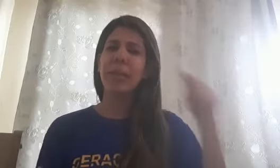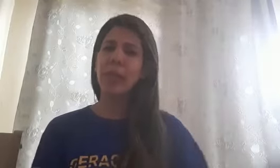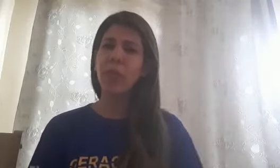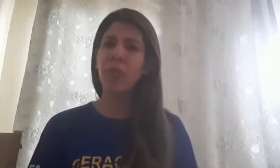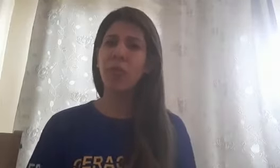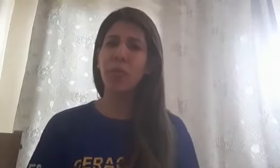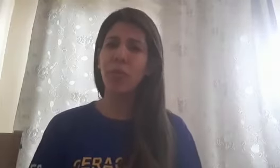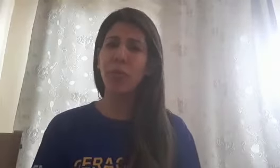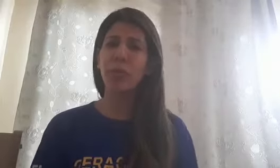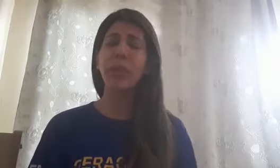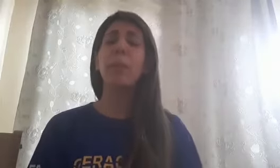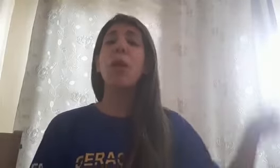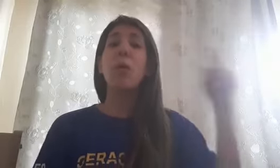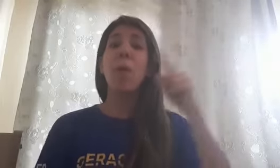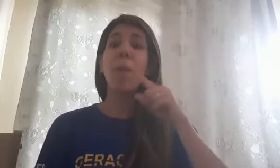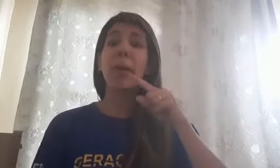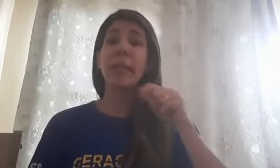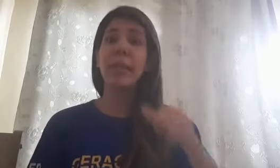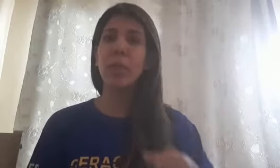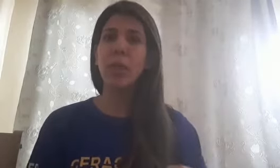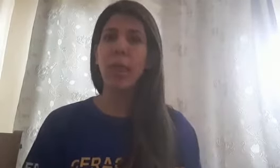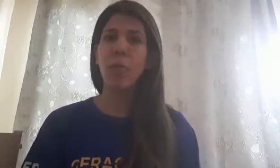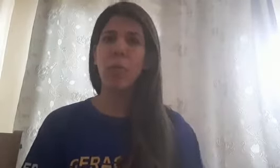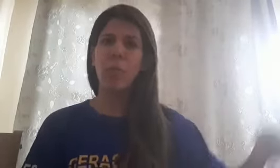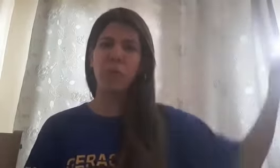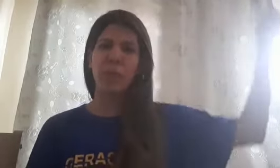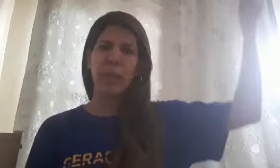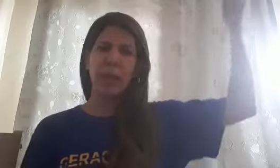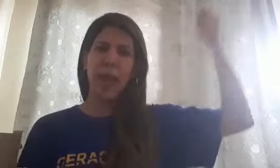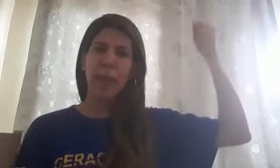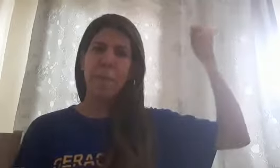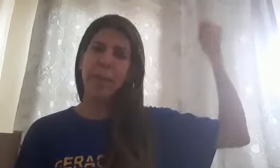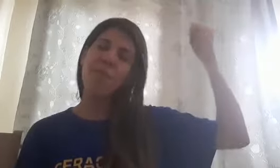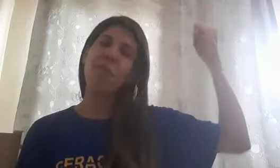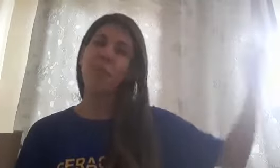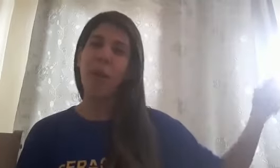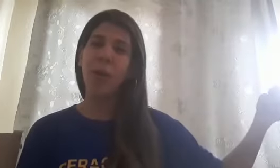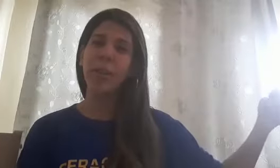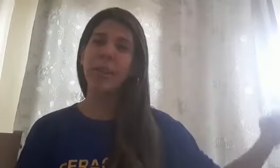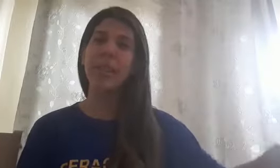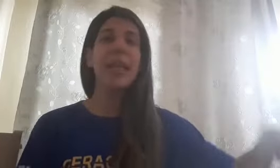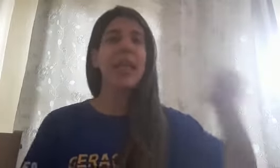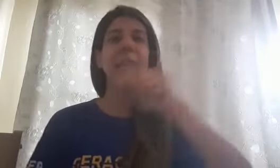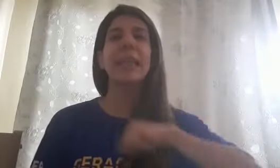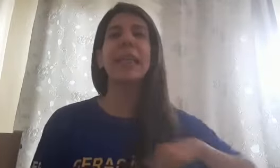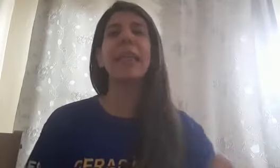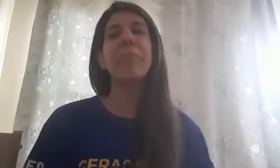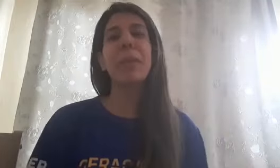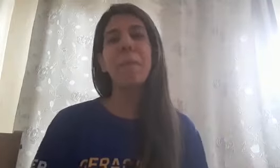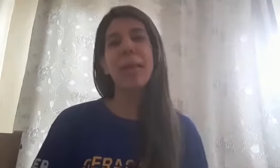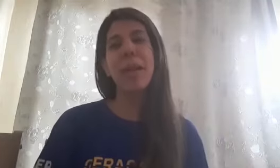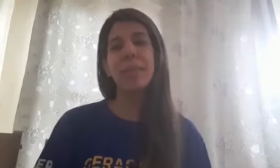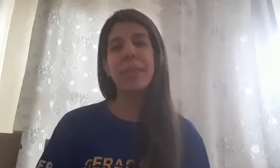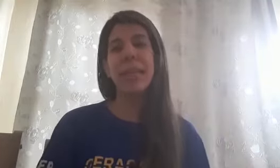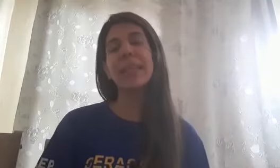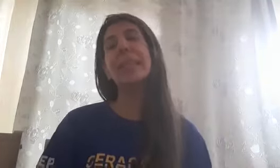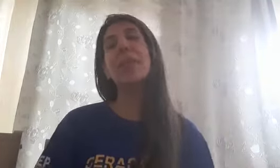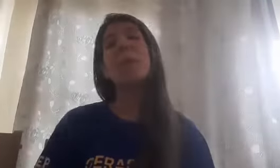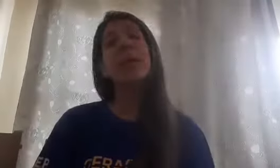bastante fruta, comam bastante legume para vocês estarem bem fortes. E essa gripe não pegar vocês. Estou morrendo